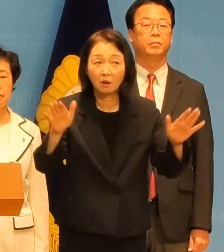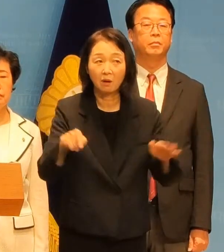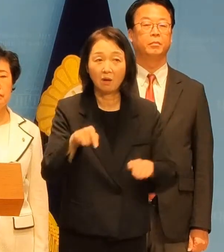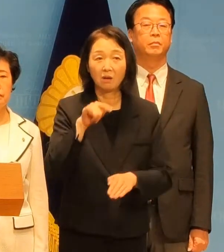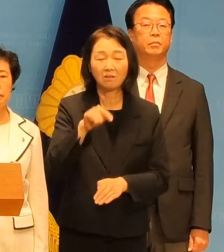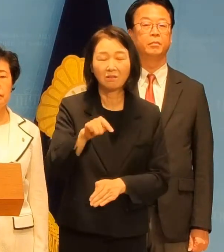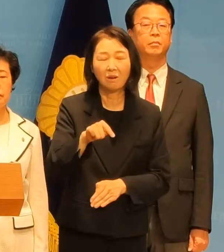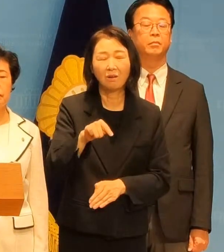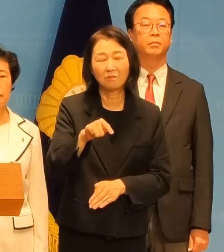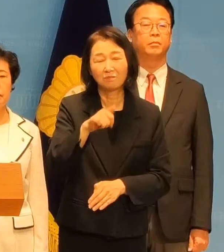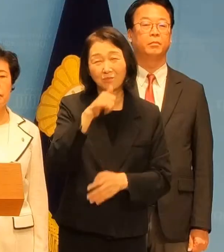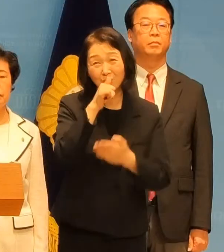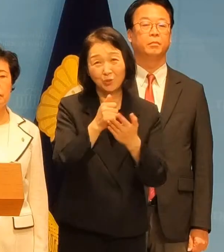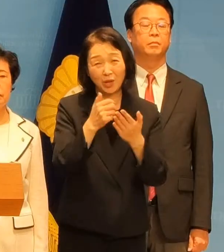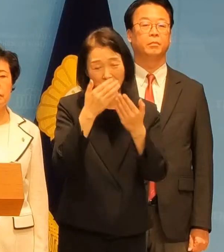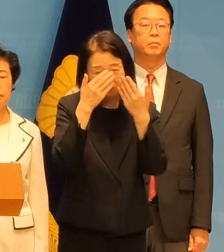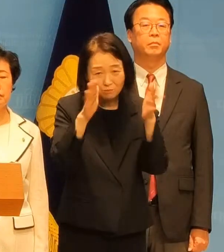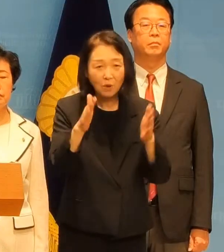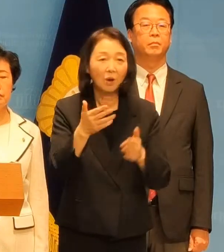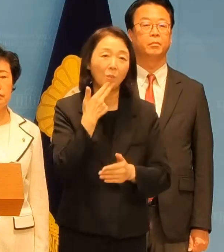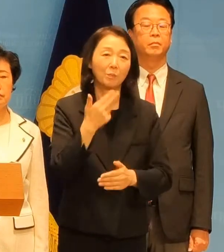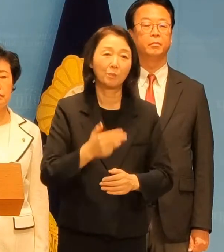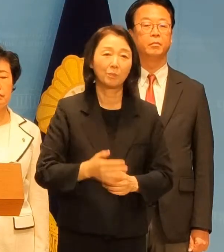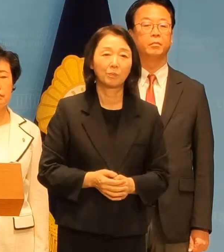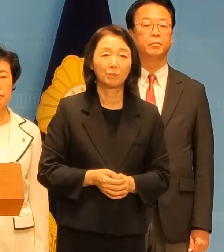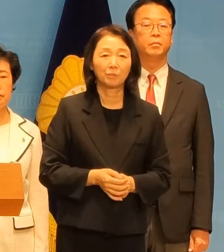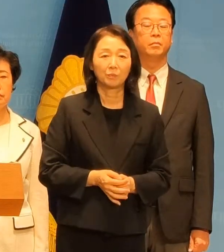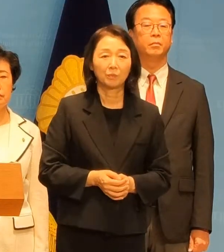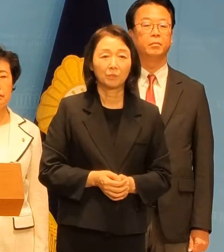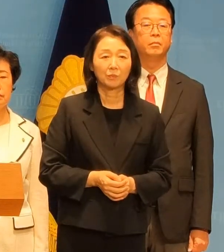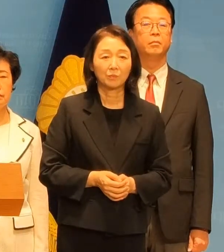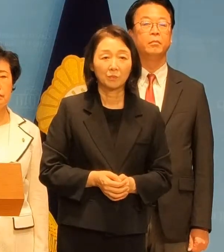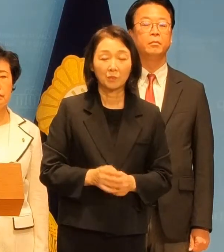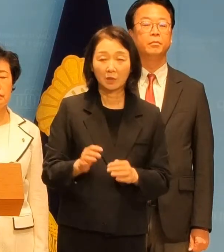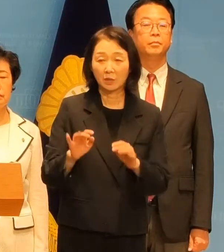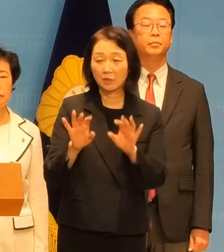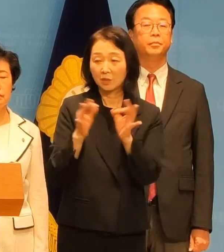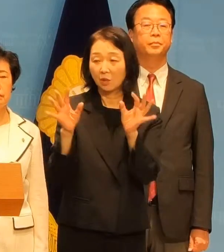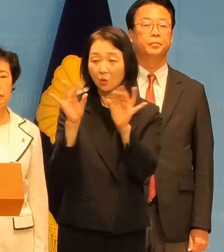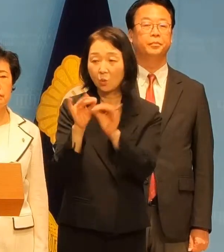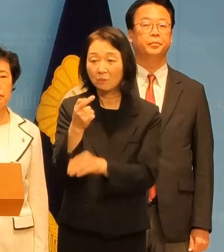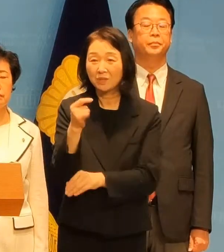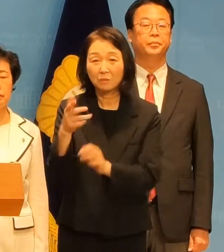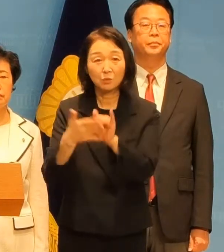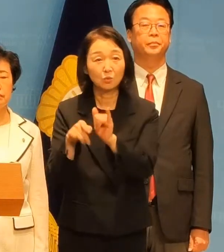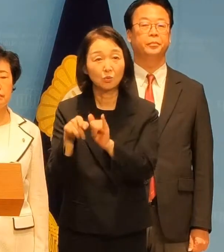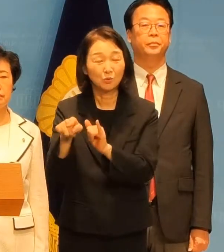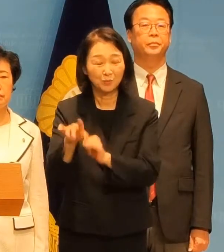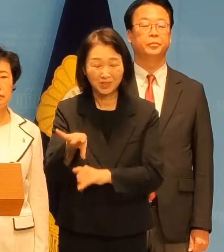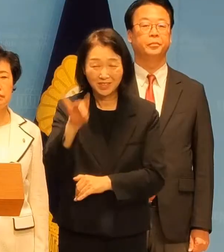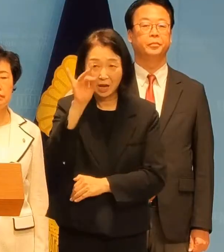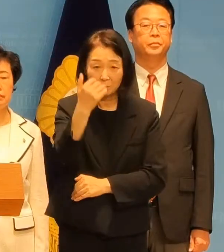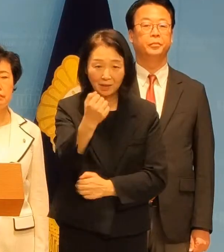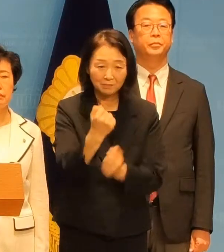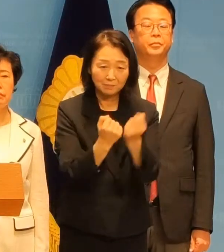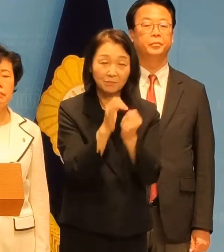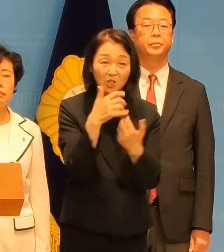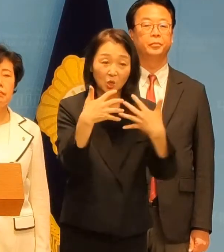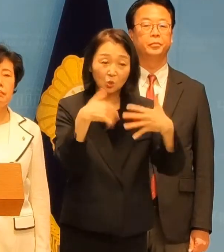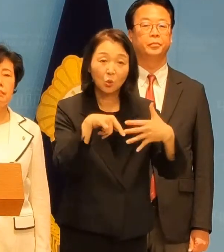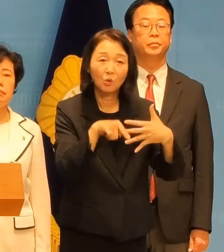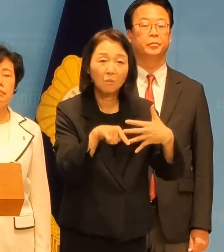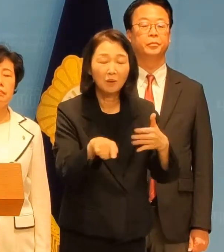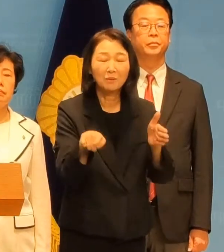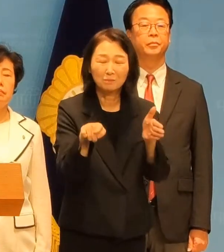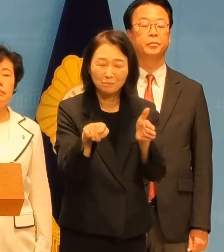면책특권이 적용되지 않는다고 되어 있습니다. 이 열린공감 TV에 분명히 앞에 서두에 있습니다. 믿거나